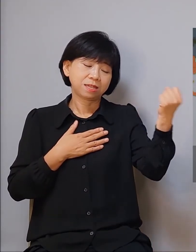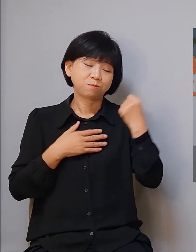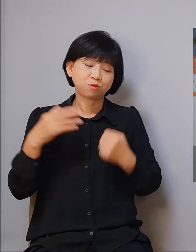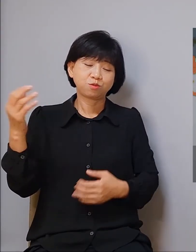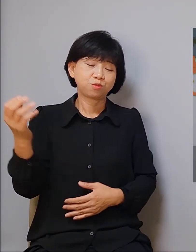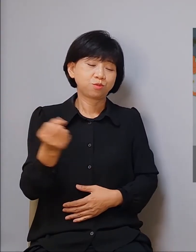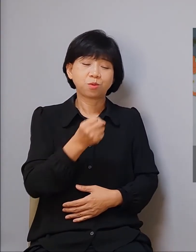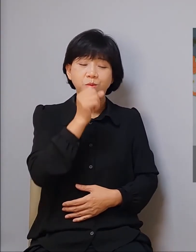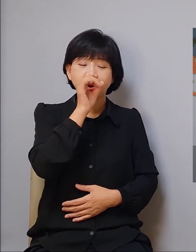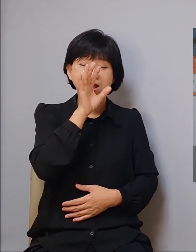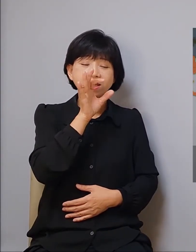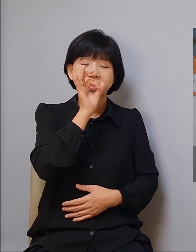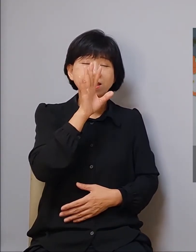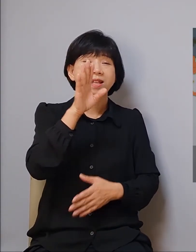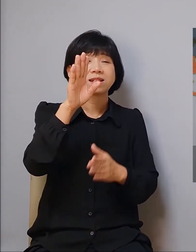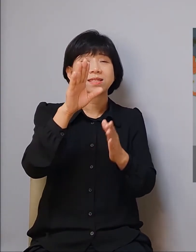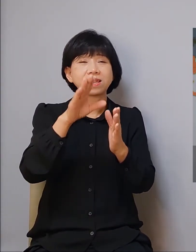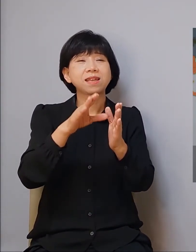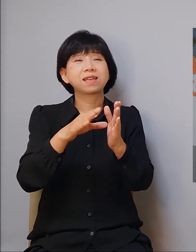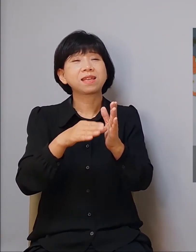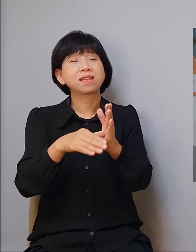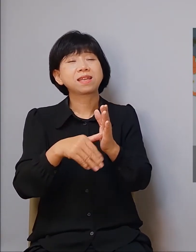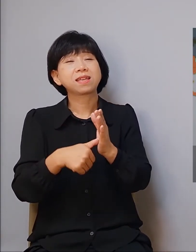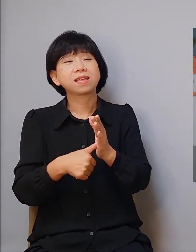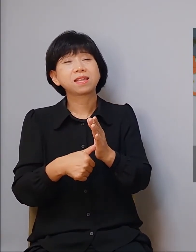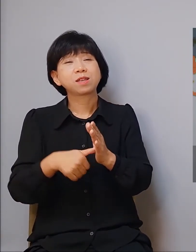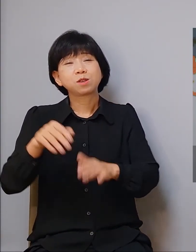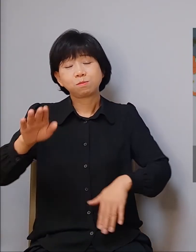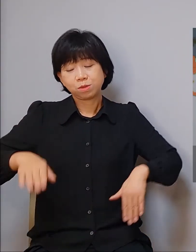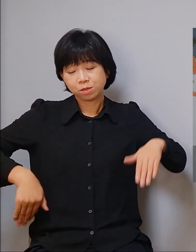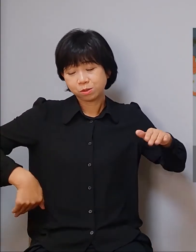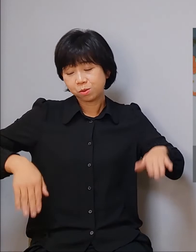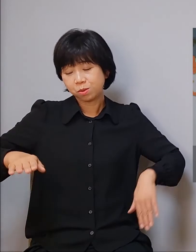내 힘으로 안 될 때,